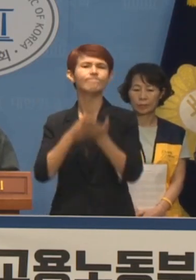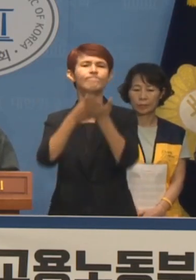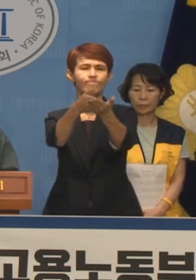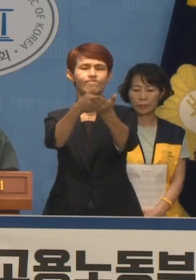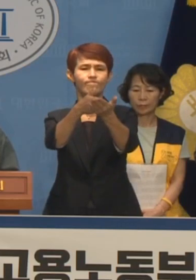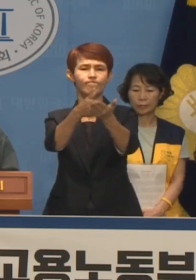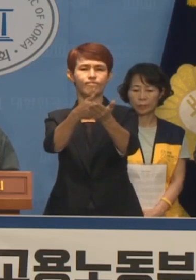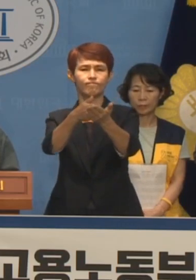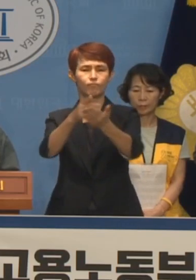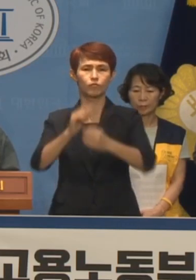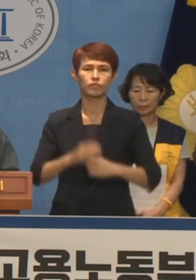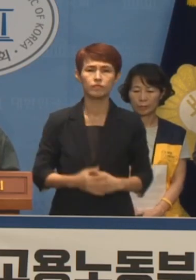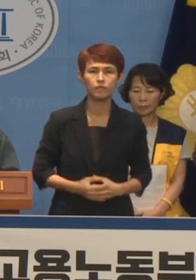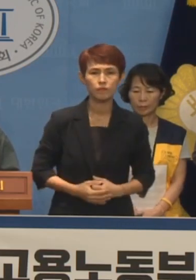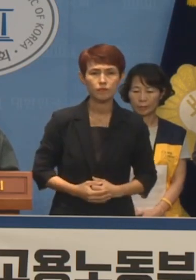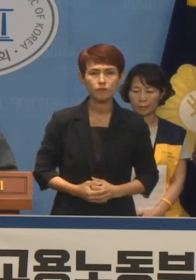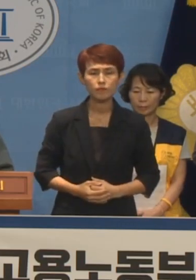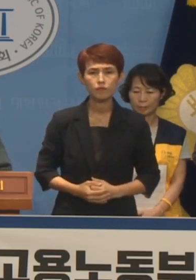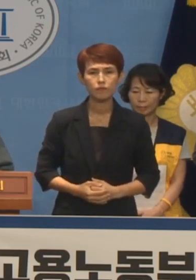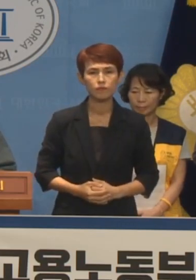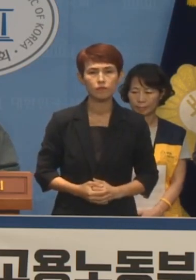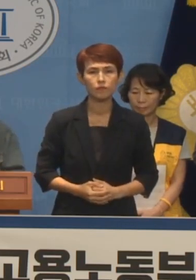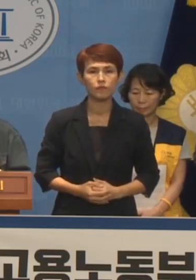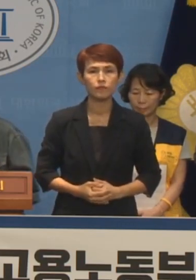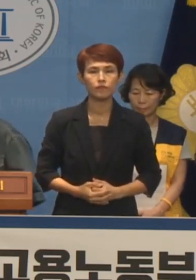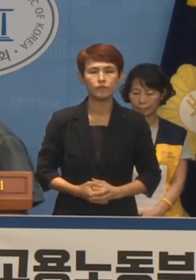적극적으로 강력히 촉구하는 바입니다.